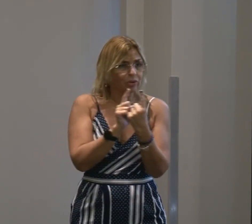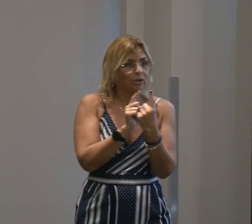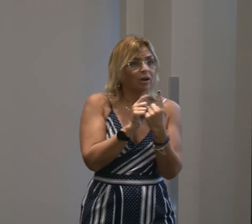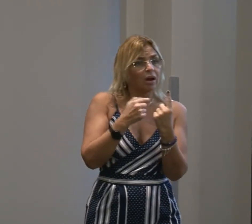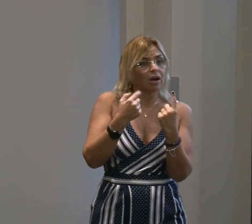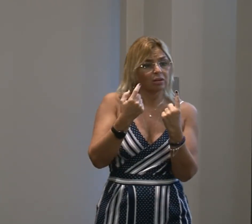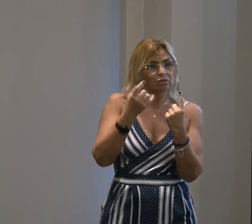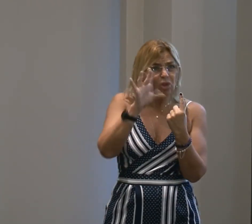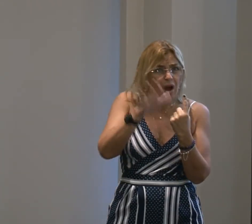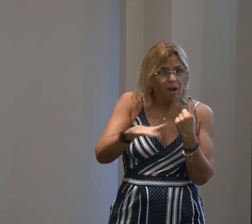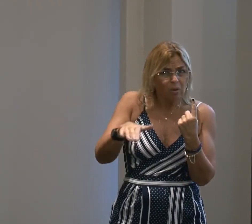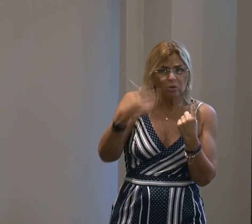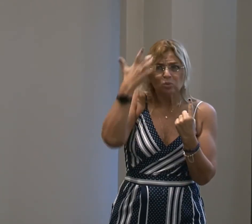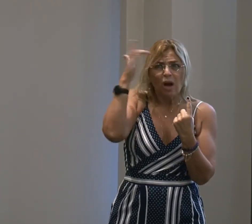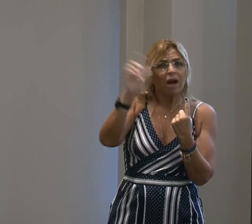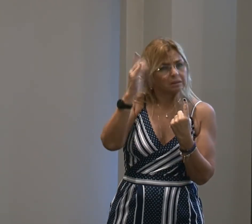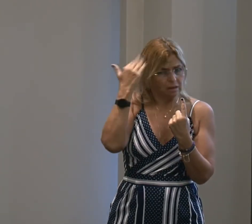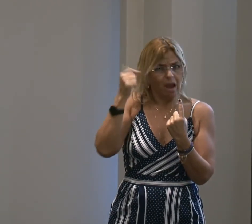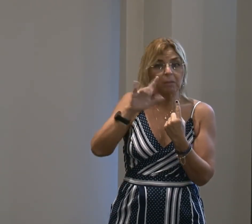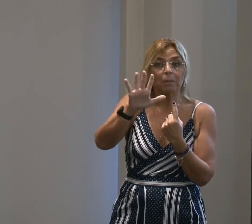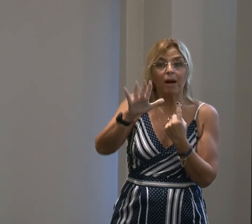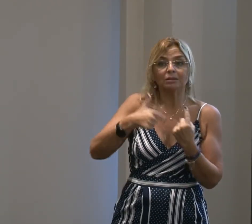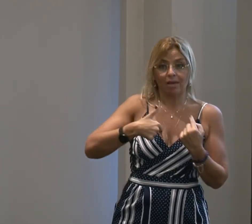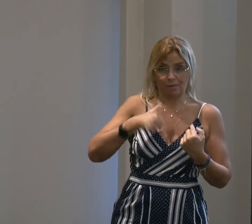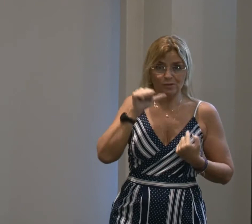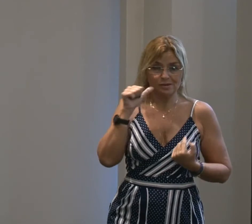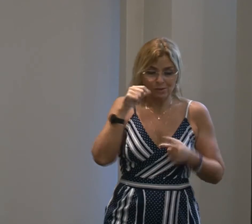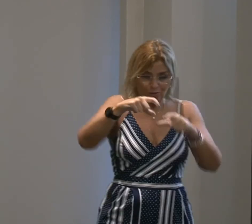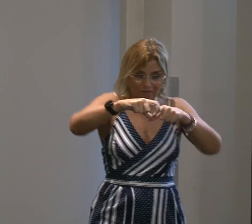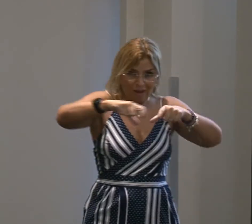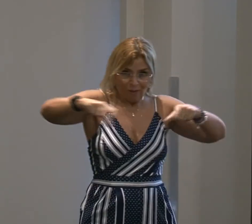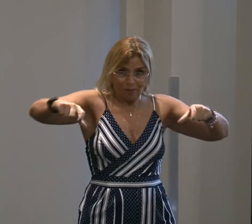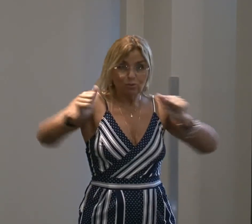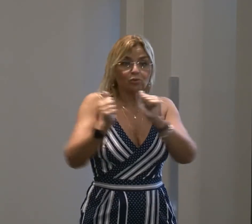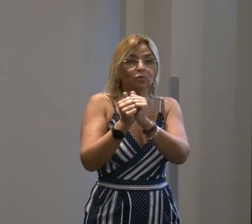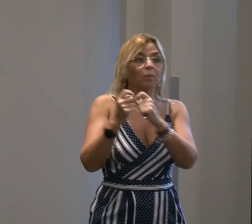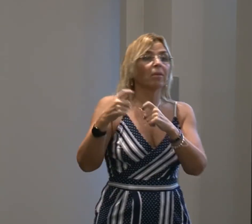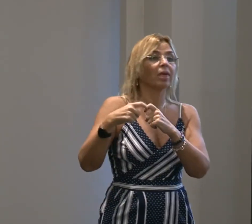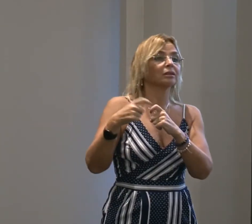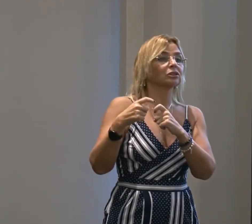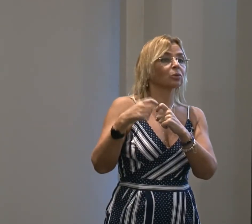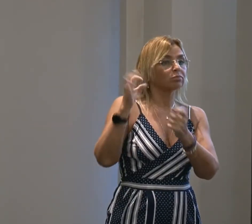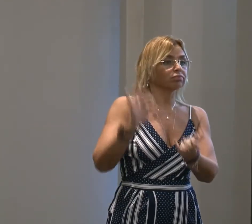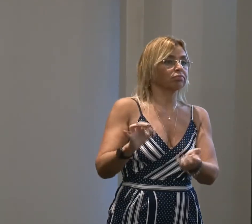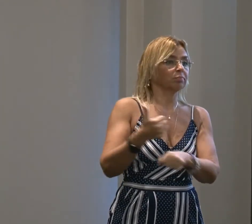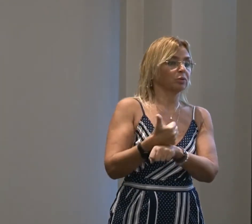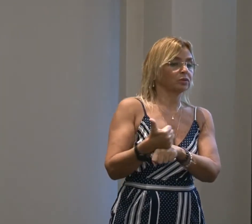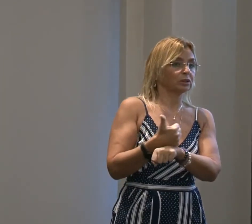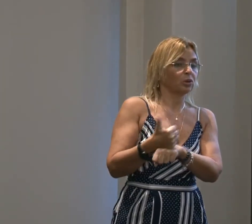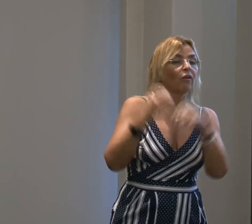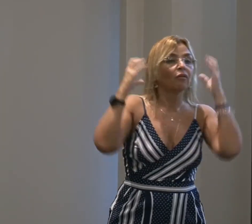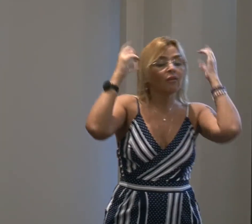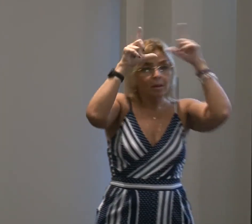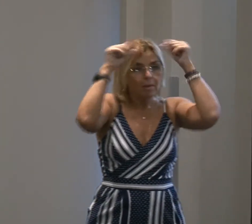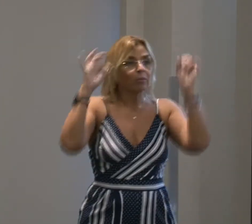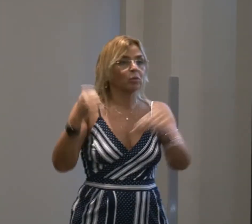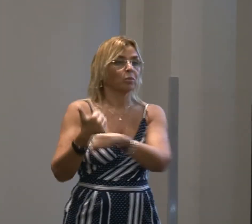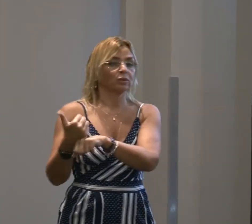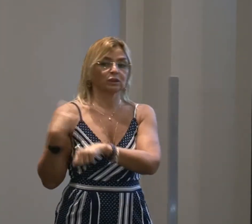participo. Mas eu estou lá como tutora desses alunos para que eles façam esse tipo de atendimento. Né? Eu tenho profissionais